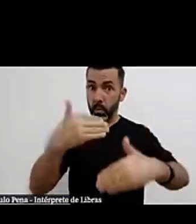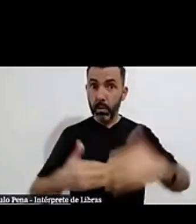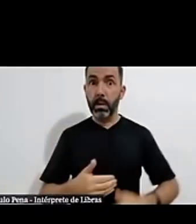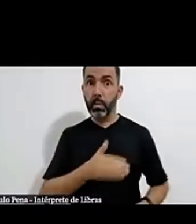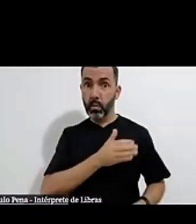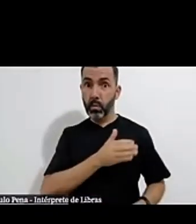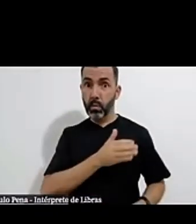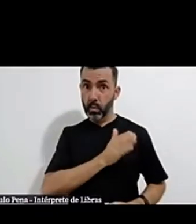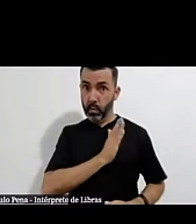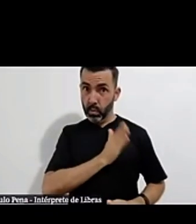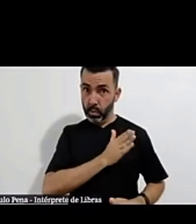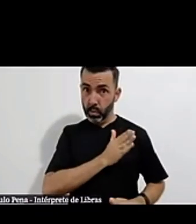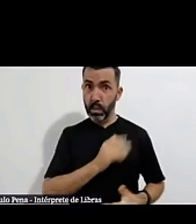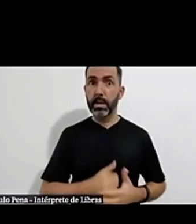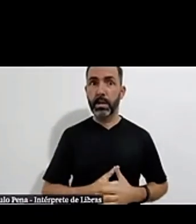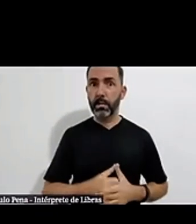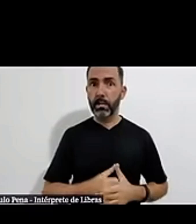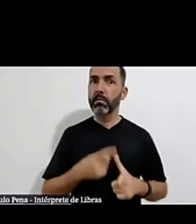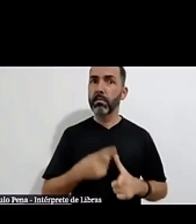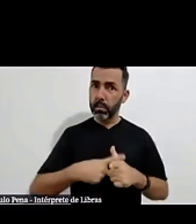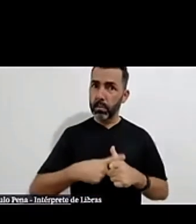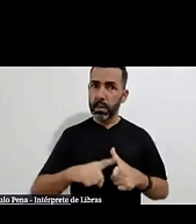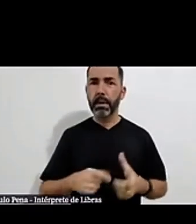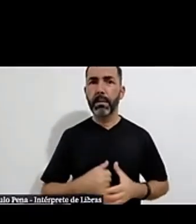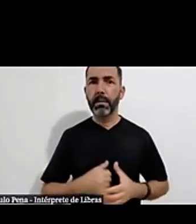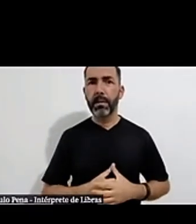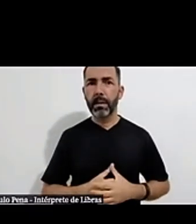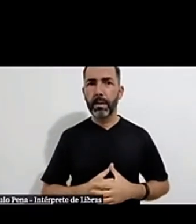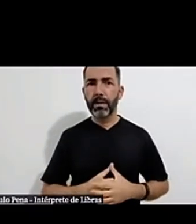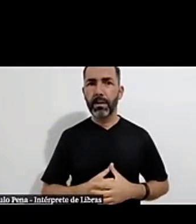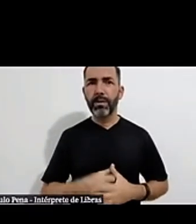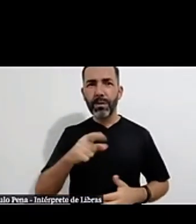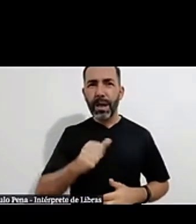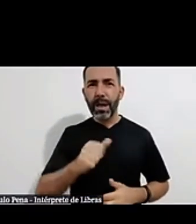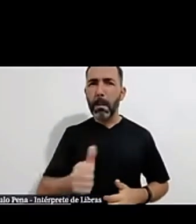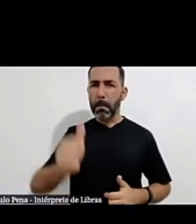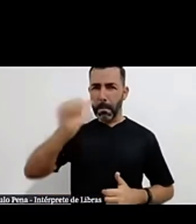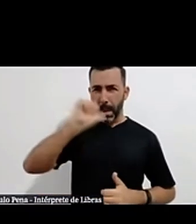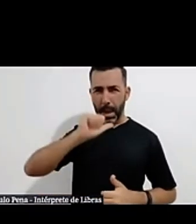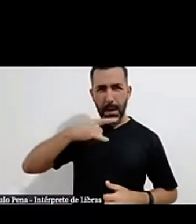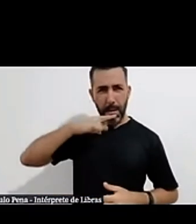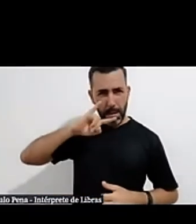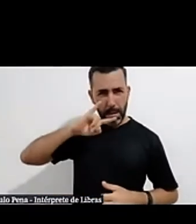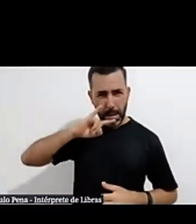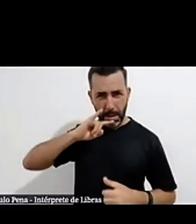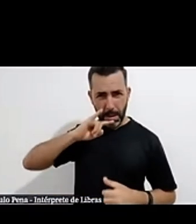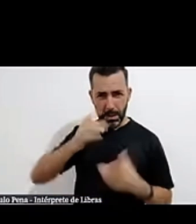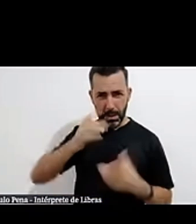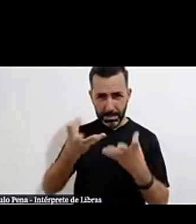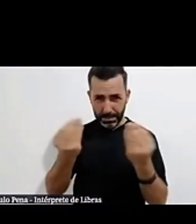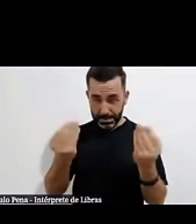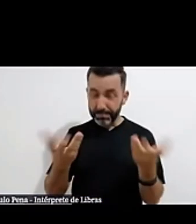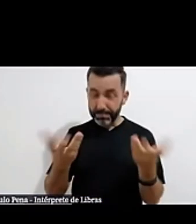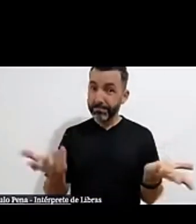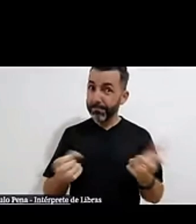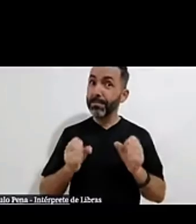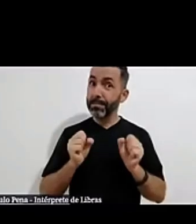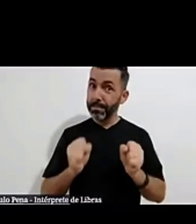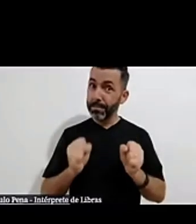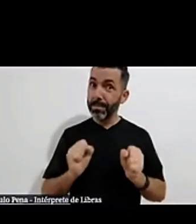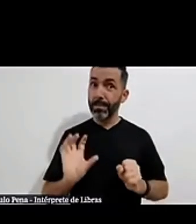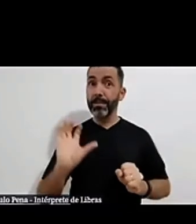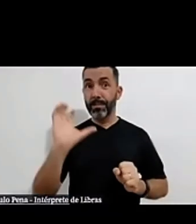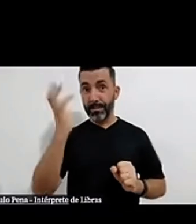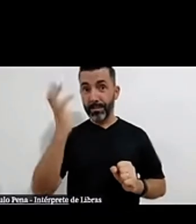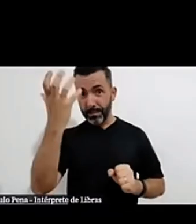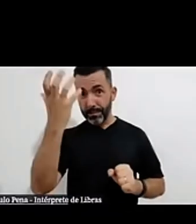esse problema, né? Consumo de álcool também pode ser que a pessoa também venha a desenvolver esse tipo